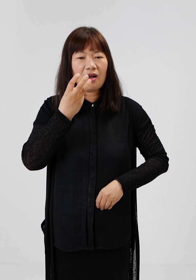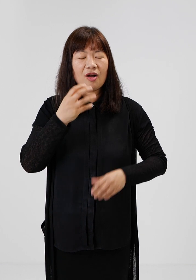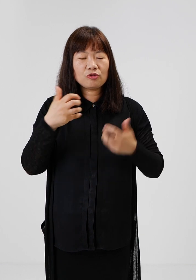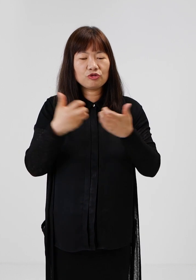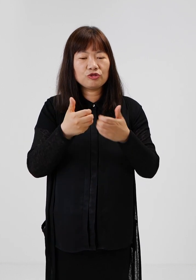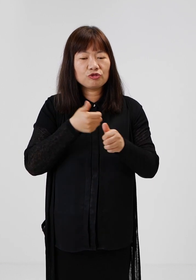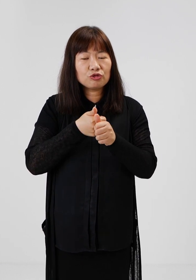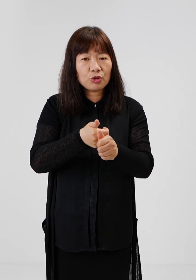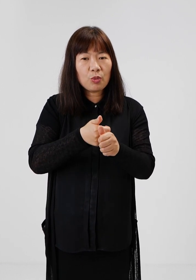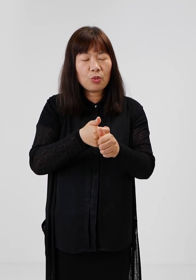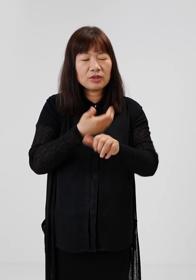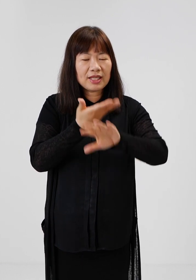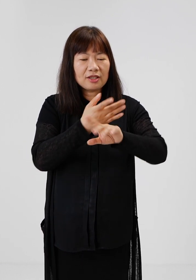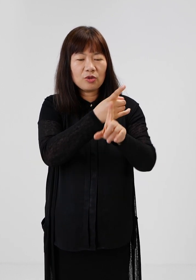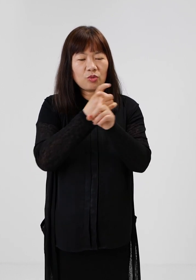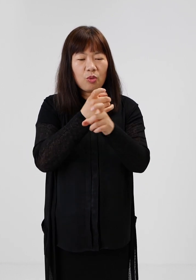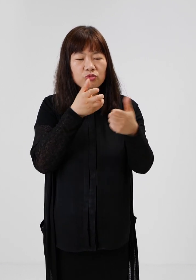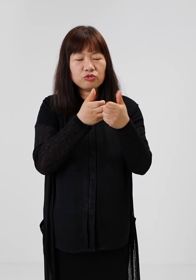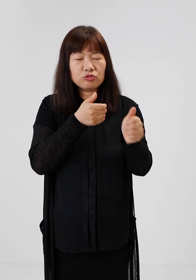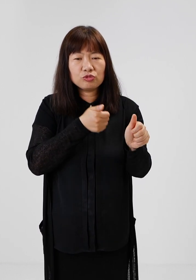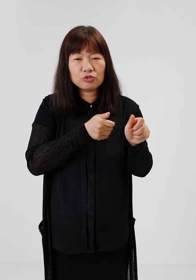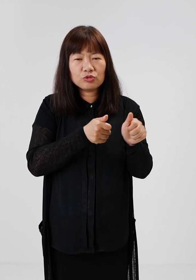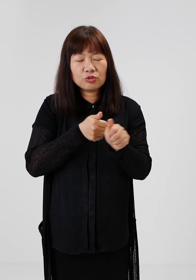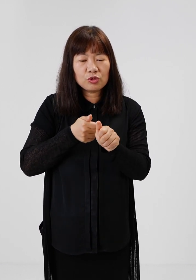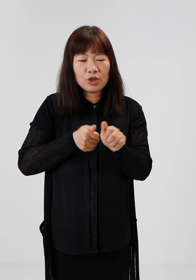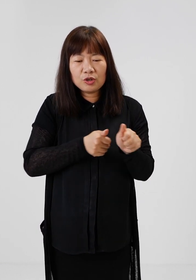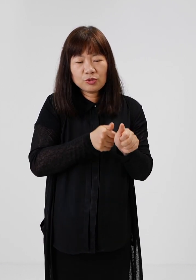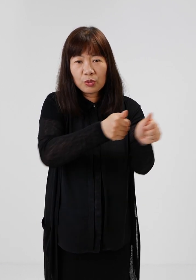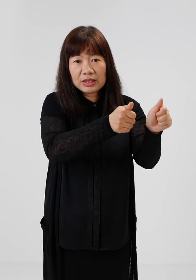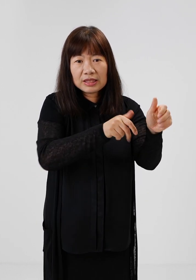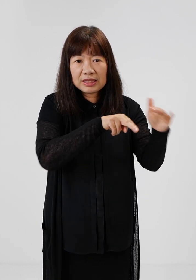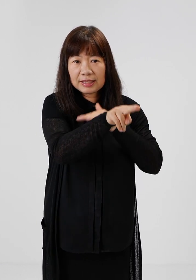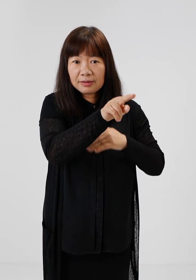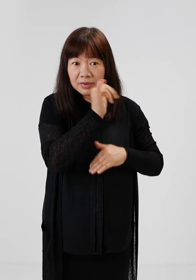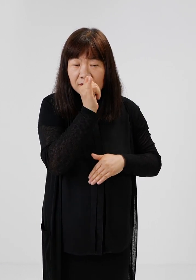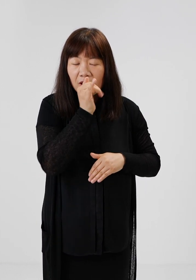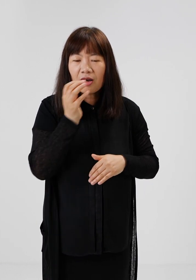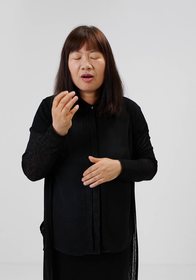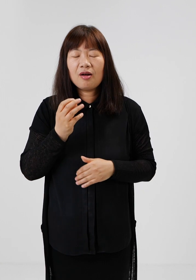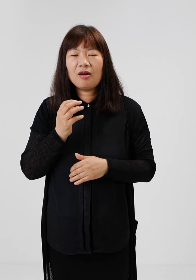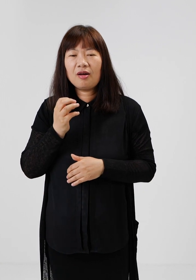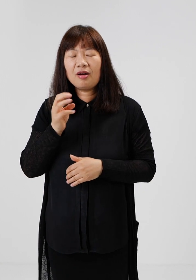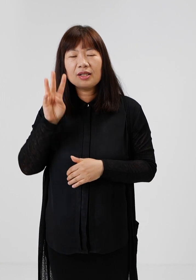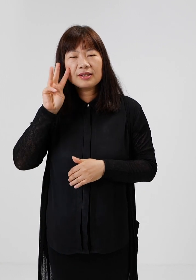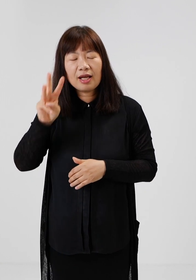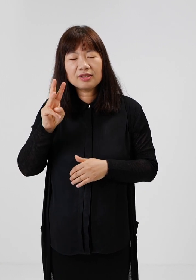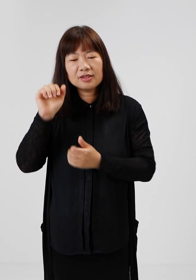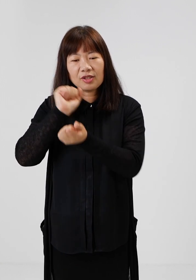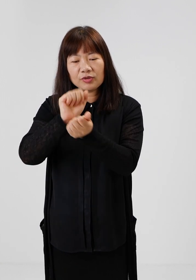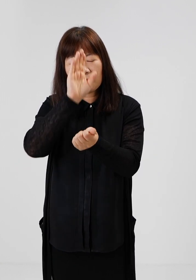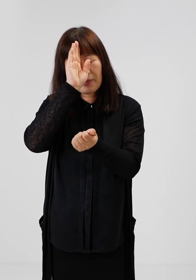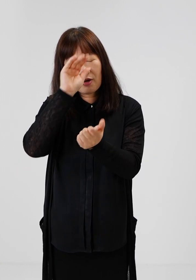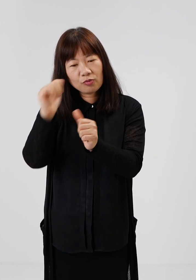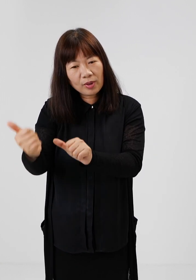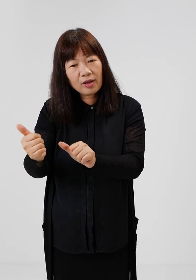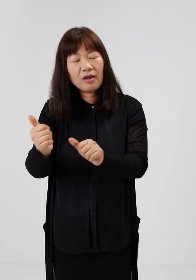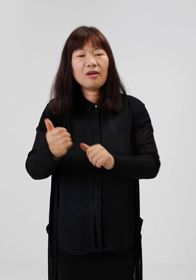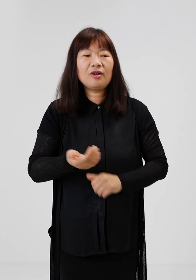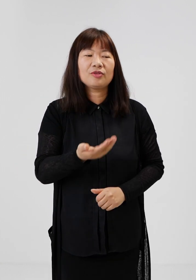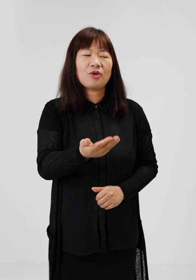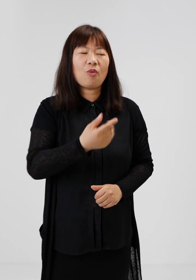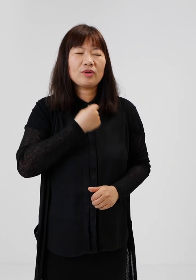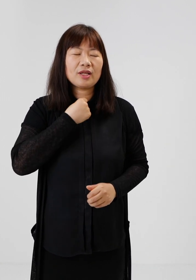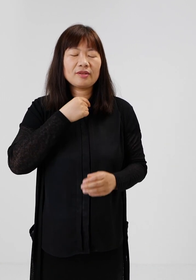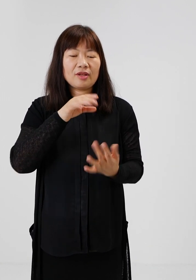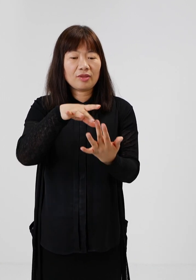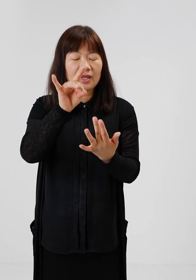쫓김을 당할까, 사흘 전염병으로 칠까. 이 중에서 네가 원하는 대로 택해라. 너